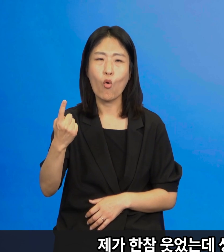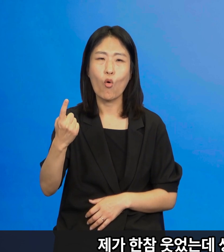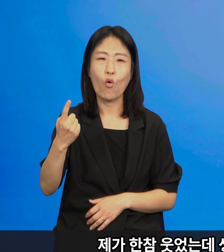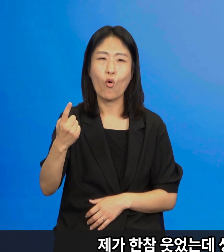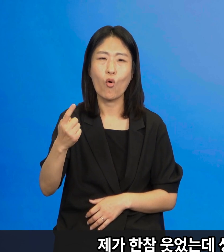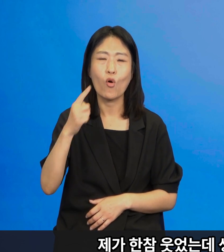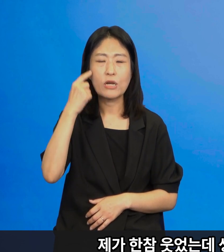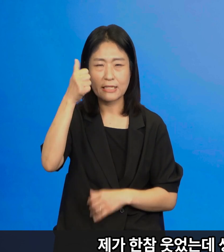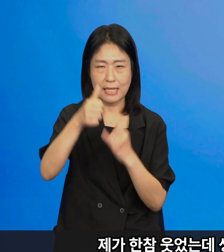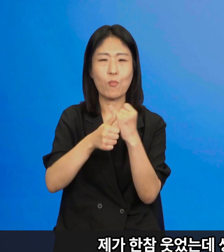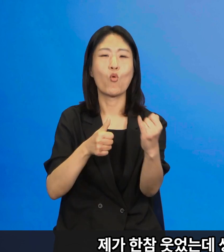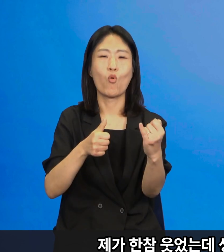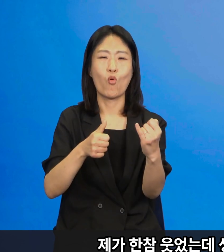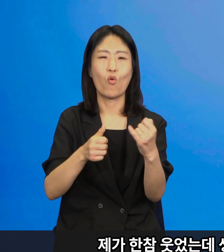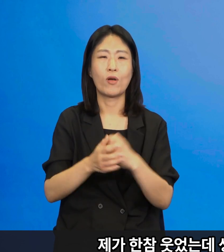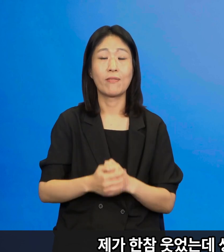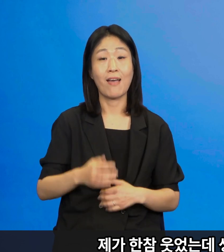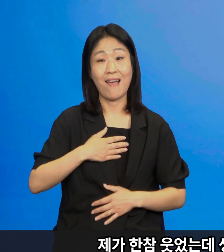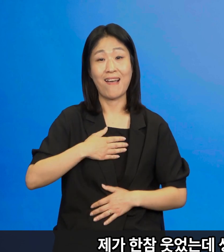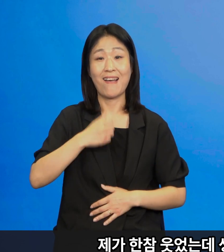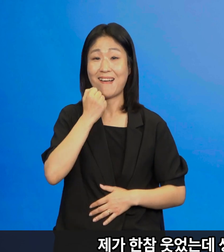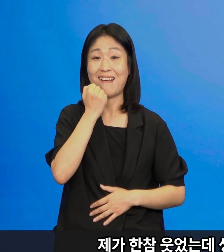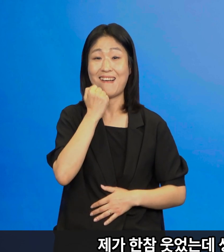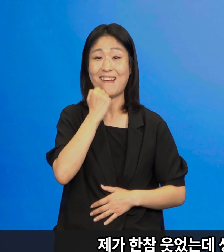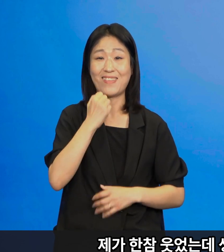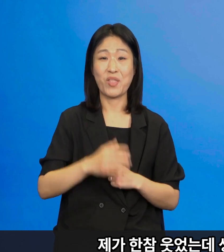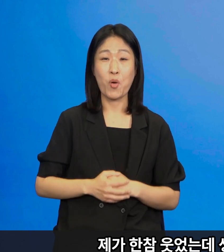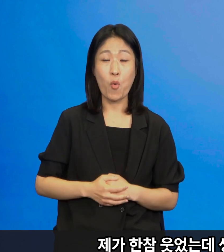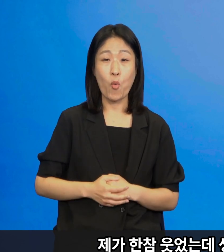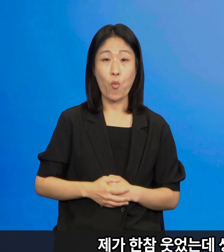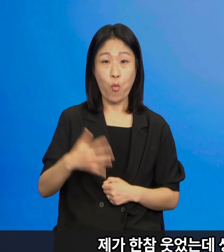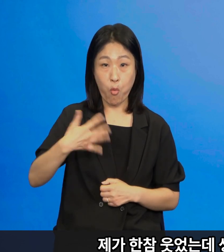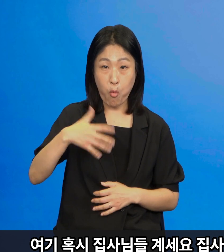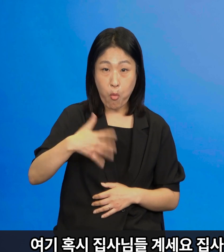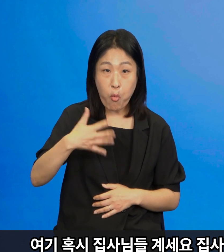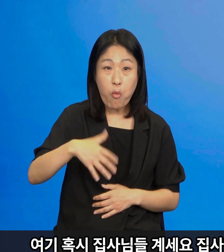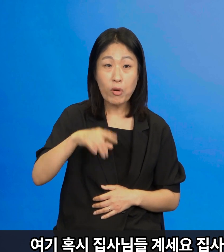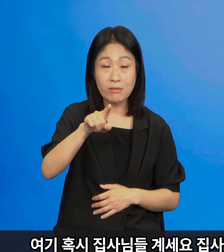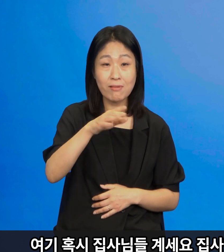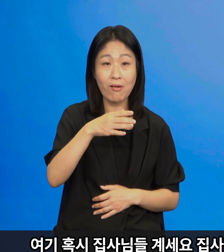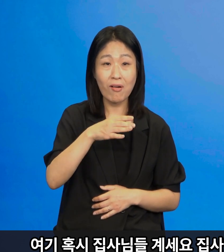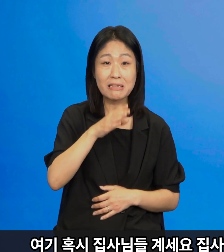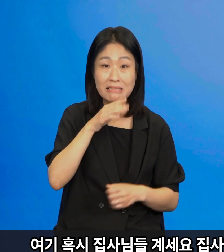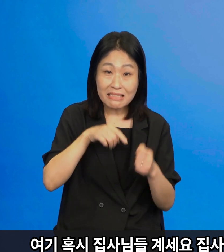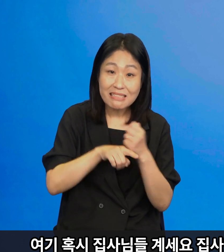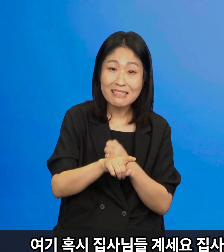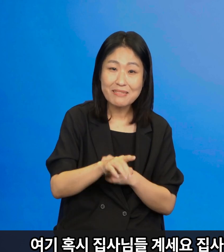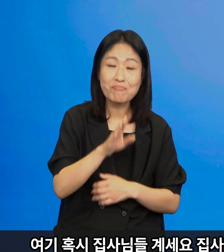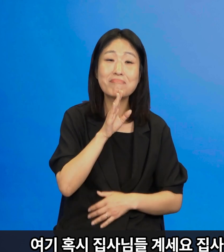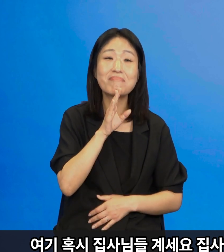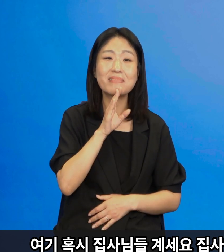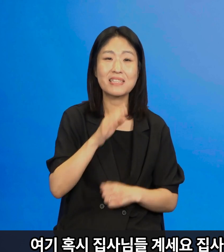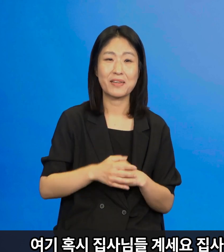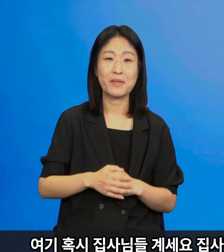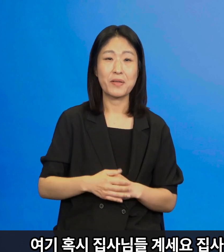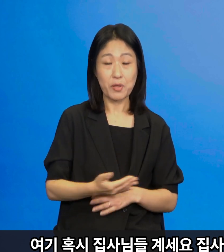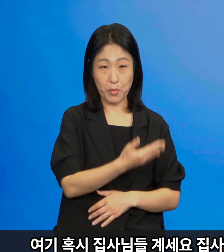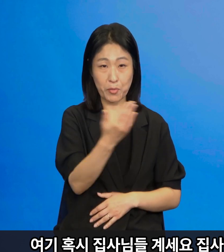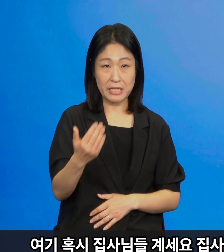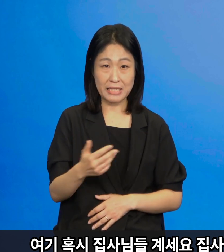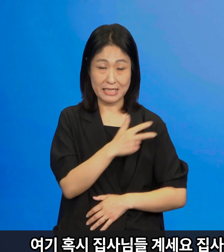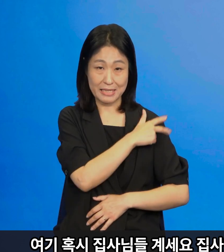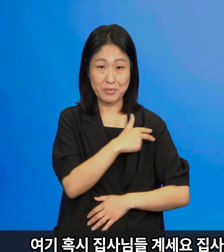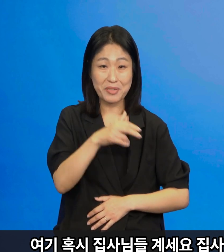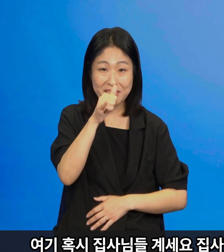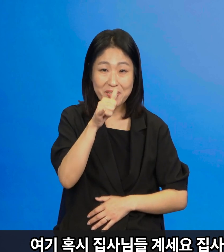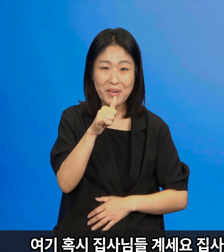제가 한참 웃었는데 생각할수록 와, 이거 진리다. 여기 혹시 집사님들 계세요? 집사님들, 네, 집에